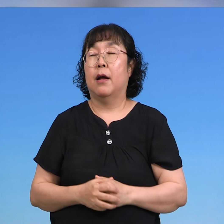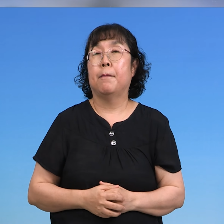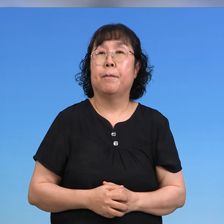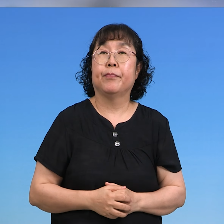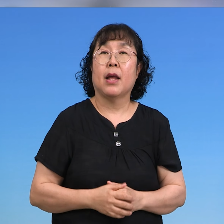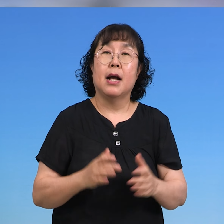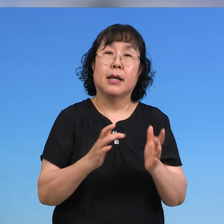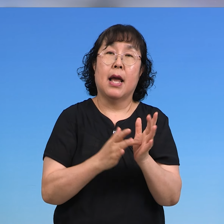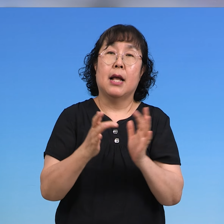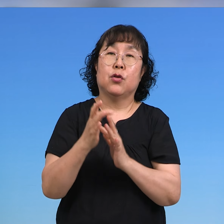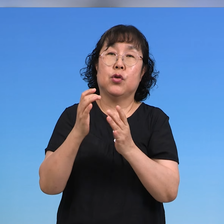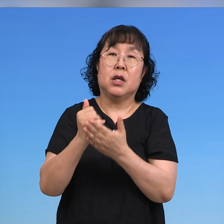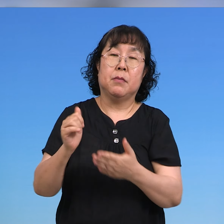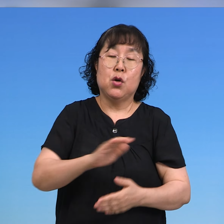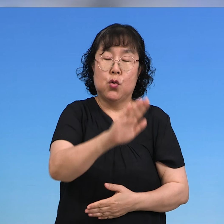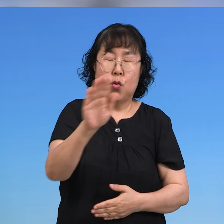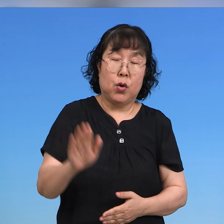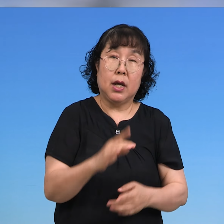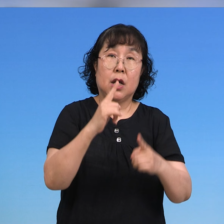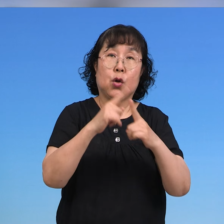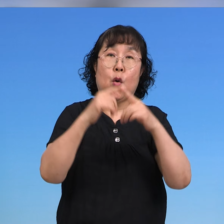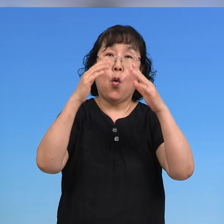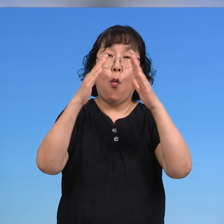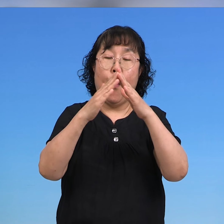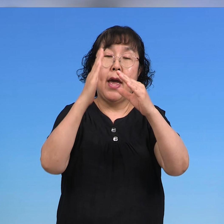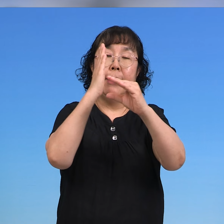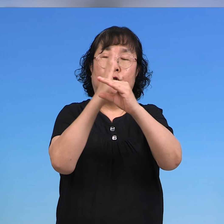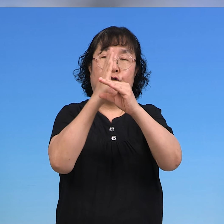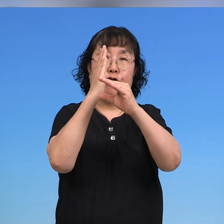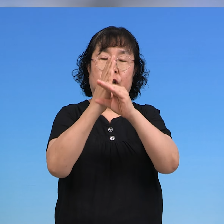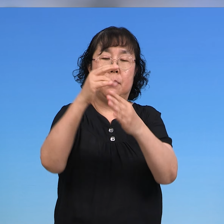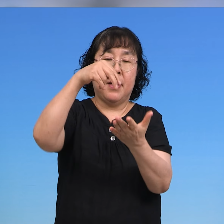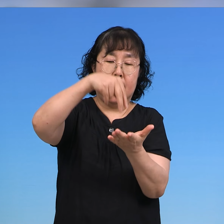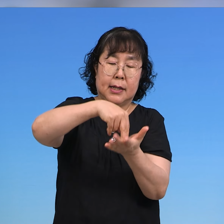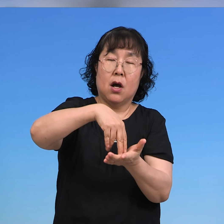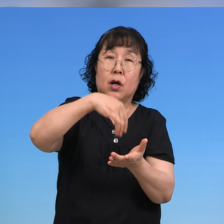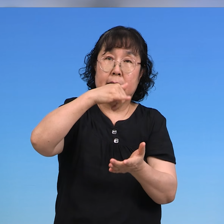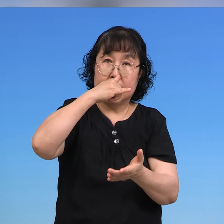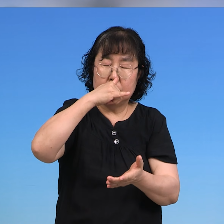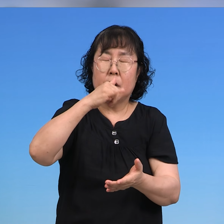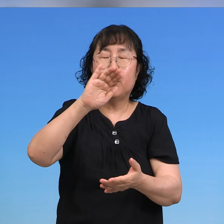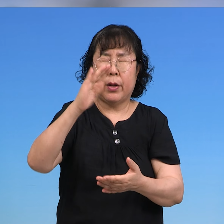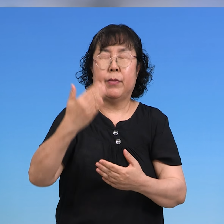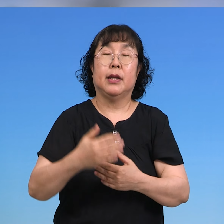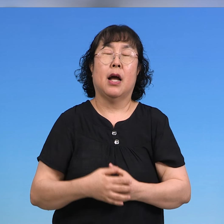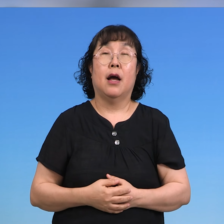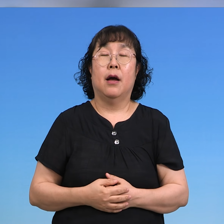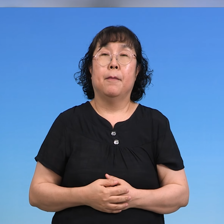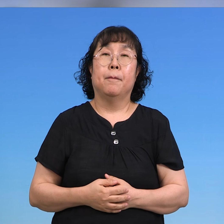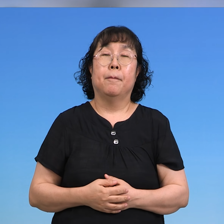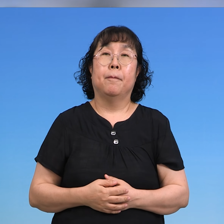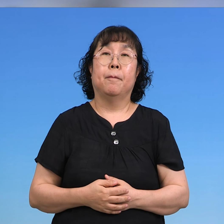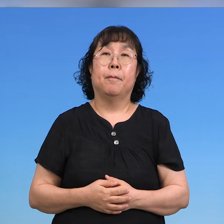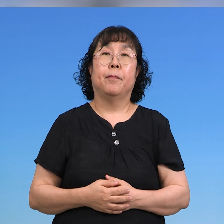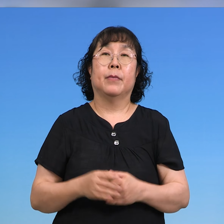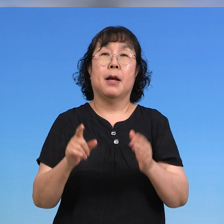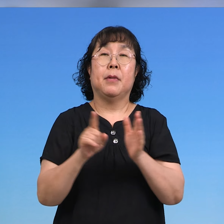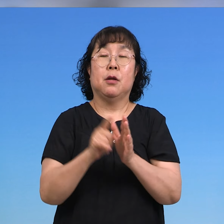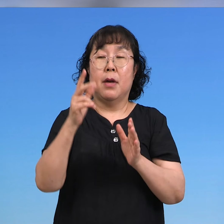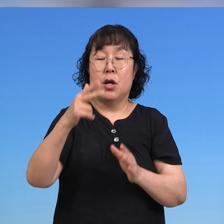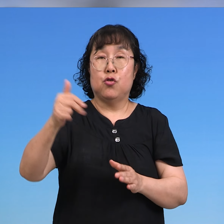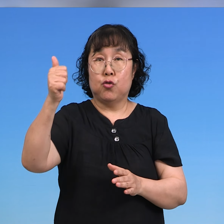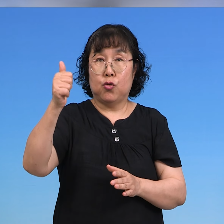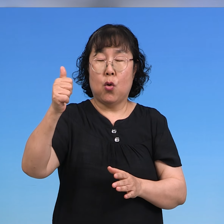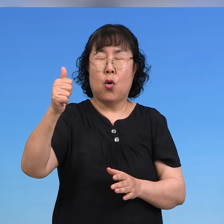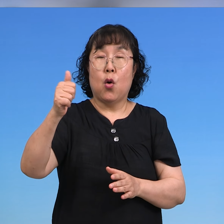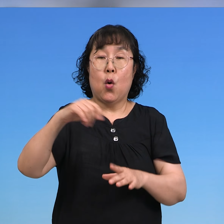그분을 설명하고 있는 성경 말씀이 우리 삶의 중심이 되게 하는 겁니다. 여러분 이제 그 믿음의 주여 또